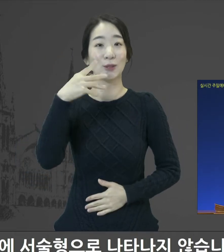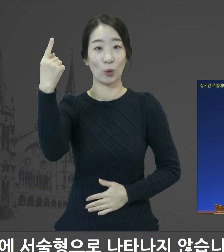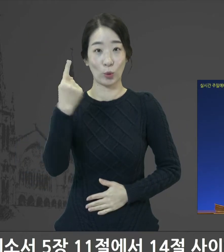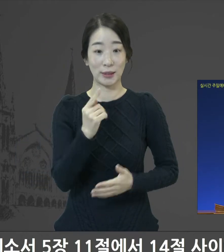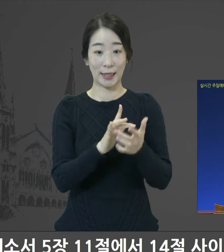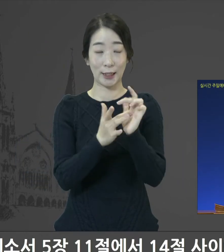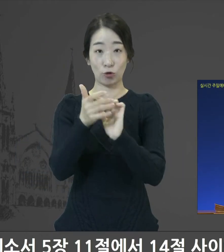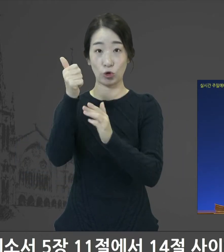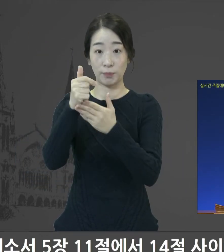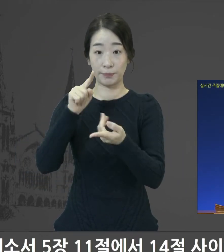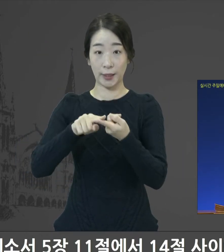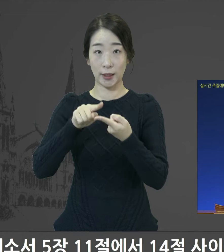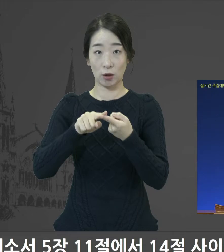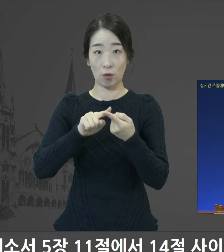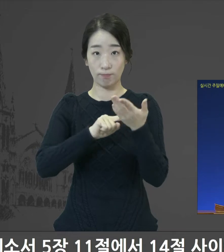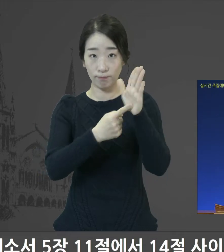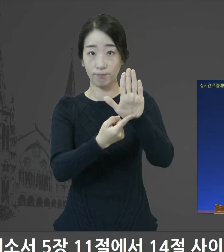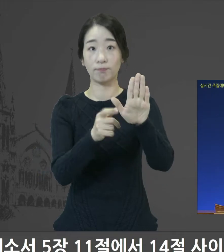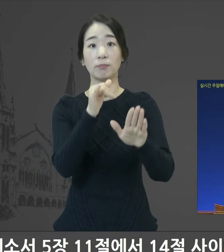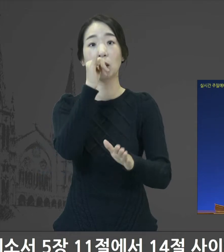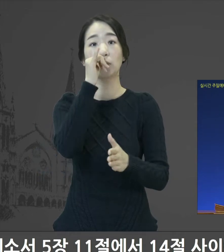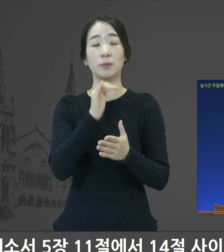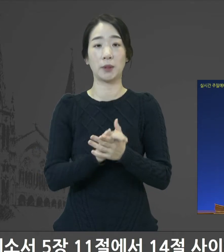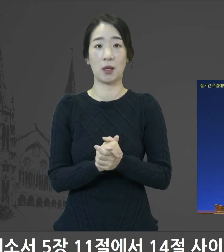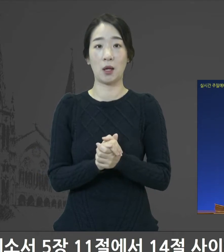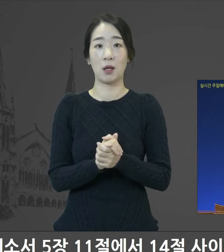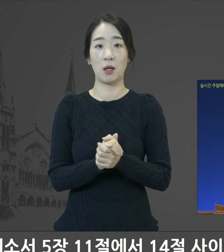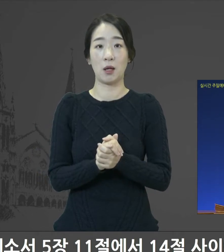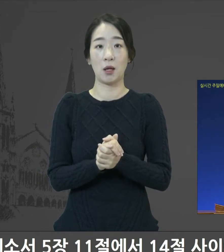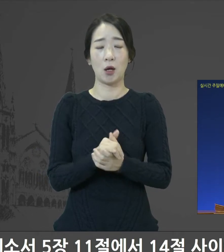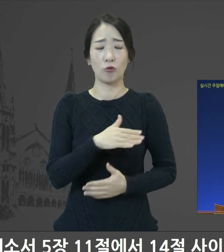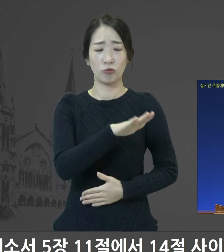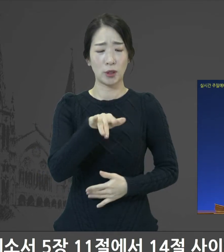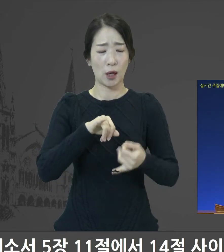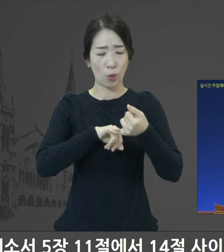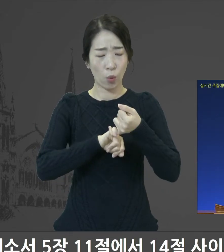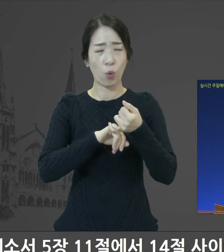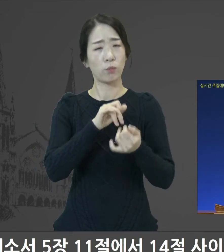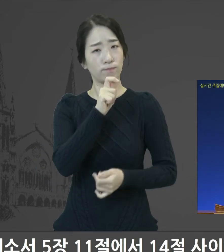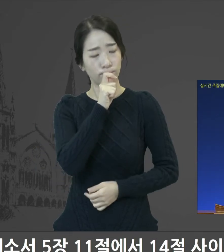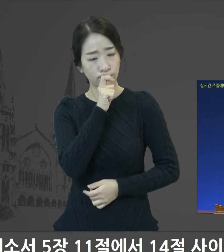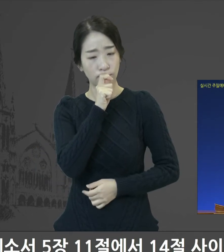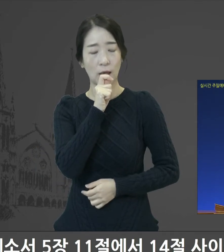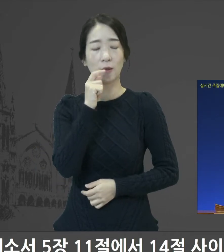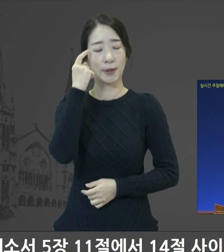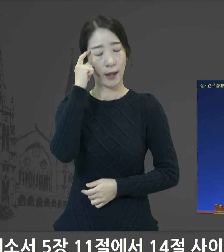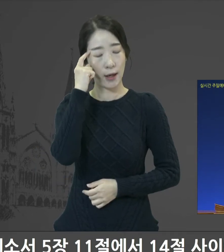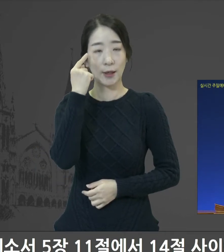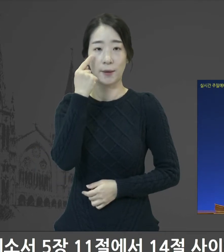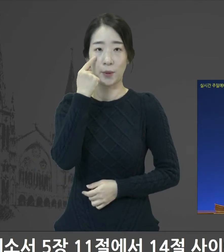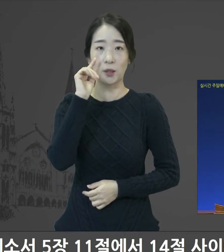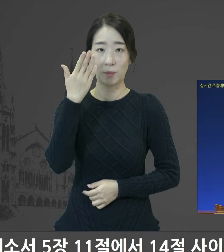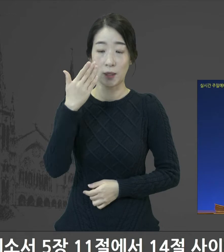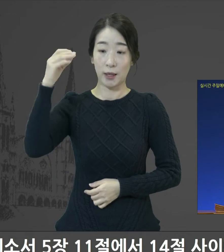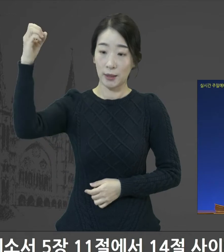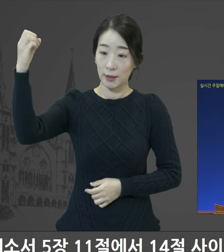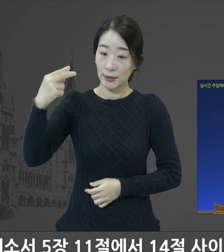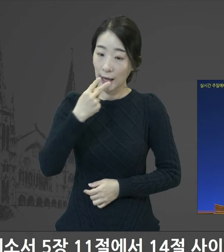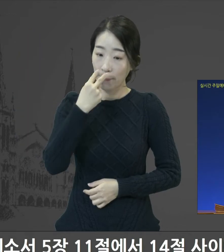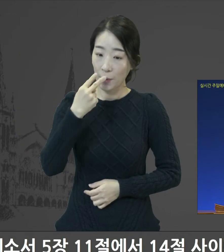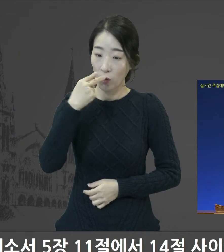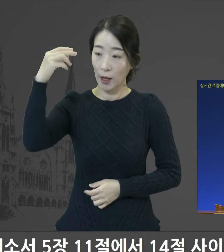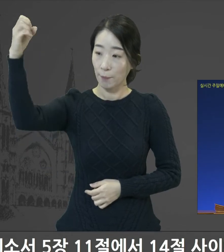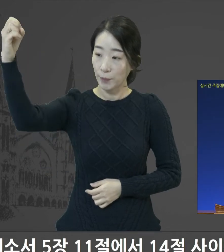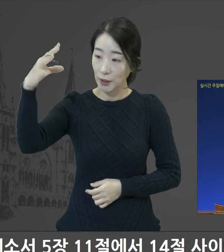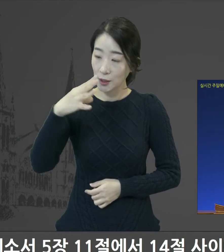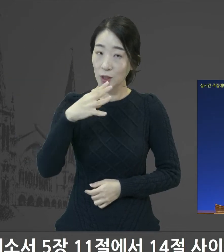예수님 탄생의 대강절에 우리가 꼭 묵상해야 될 빛으로 오신 예수님, 어떤 빛? 생명의 빛으로 오신 하나님의